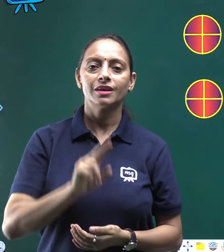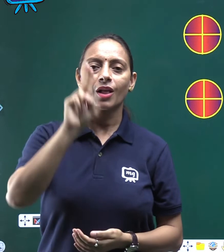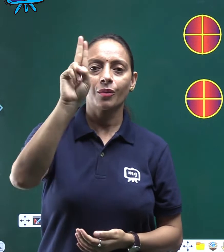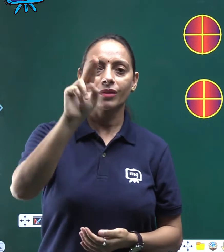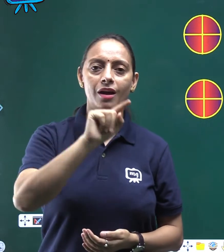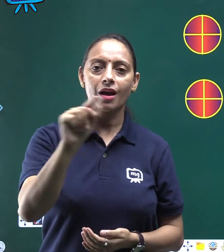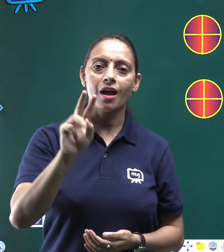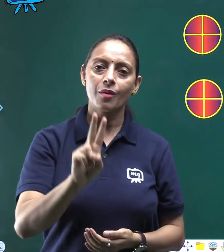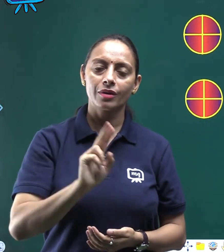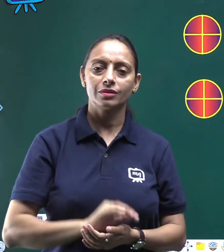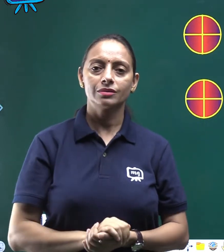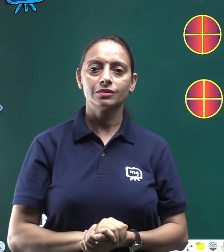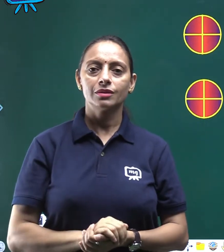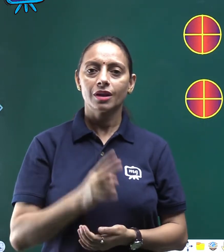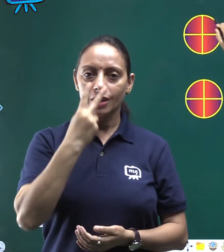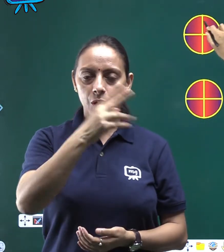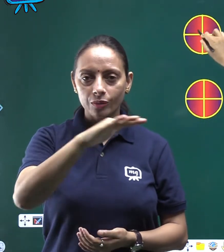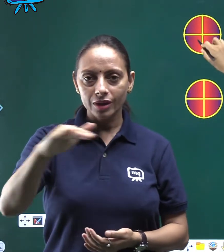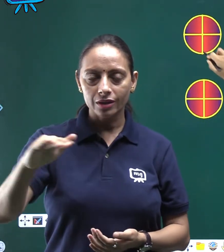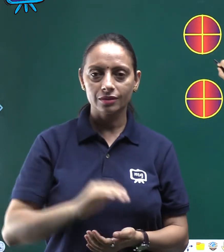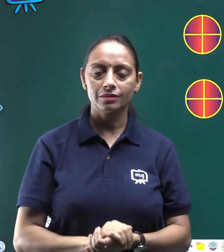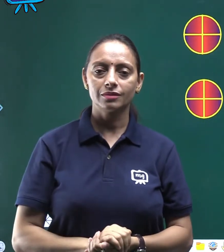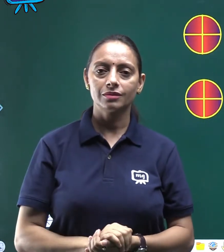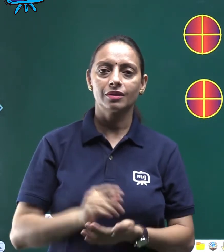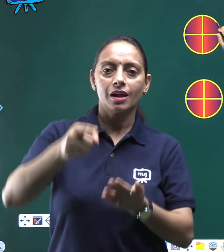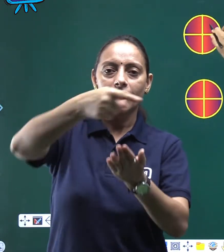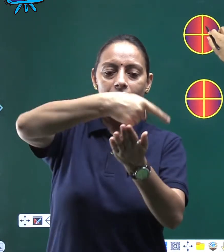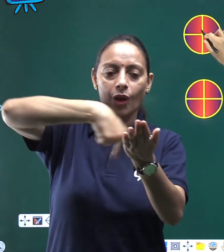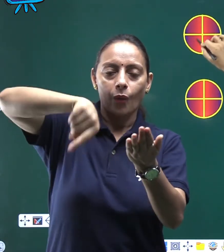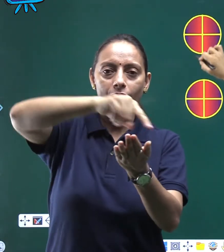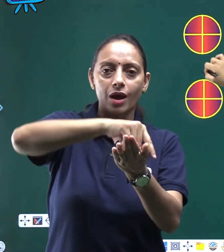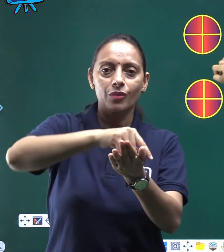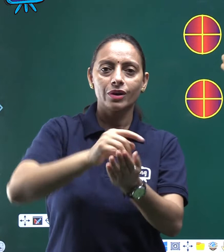भिन्न, देखो बच्चों, ये गोला पूरी तरह से